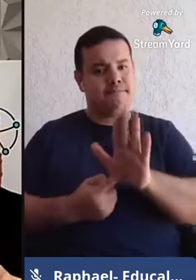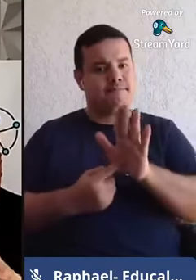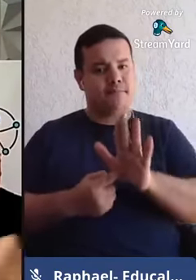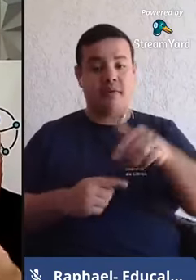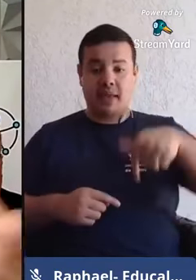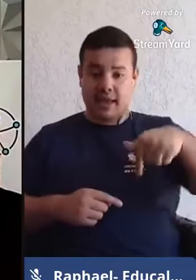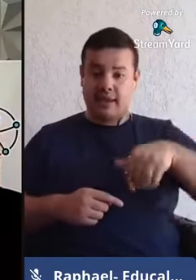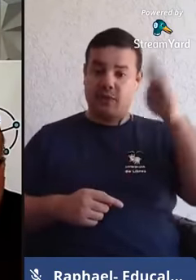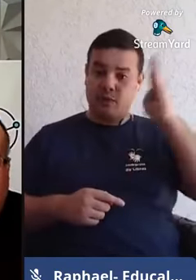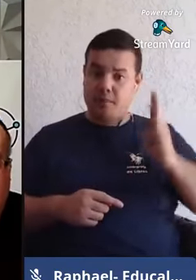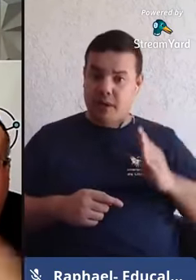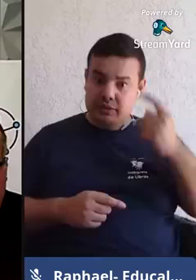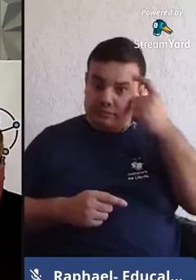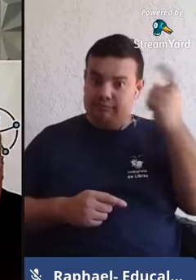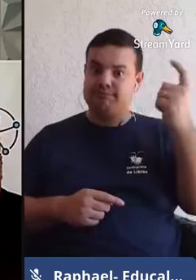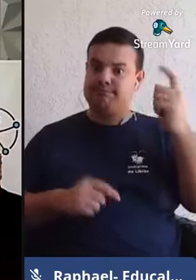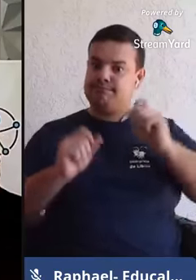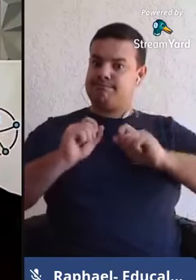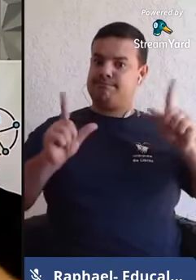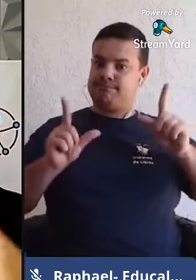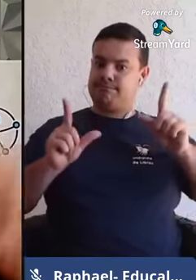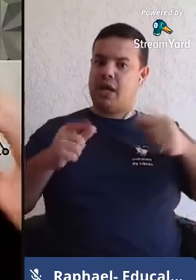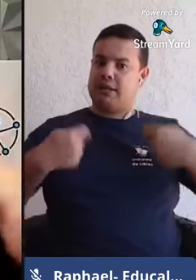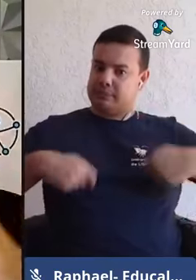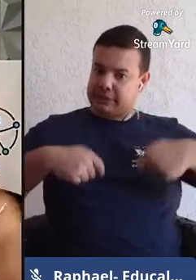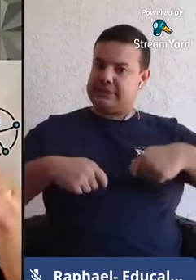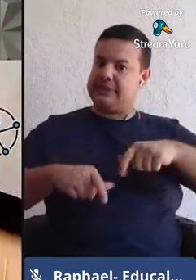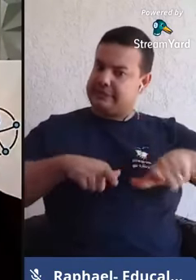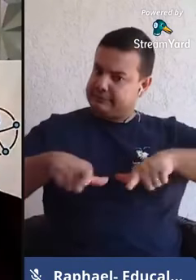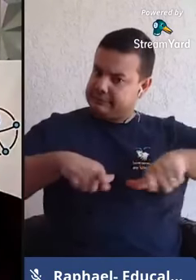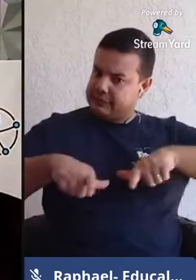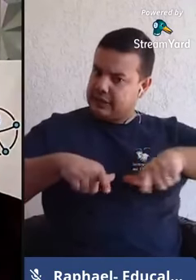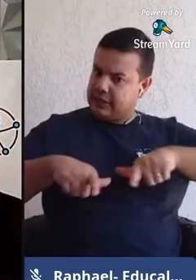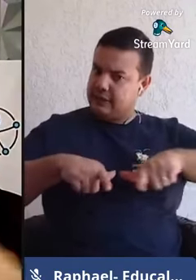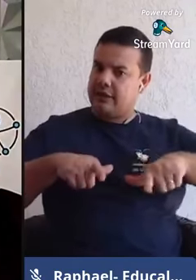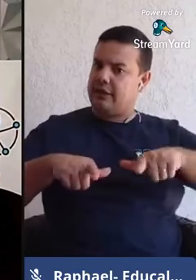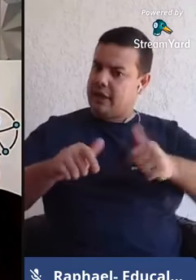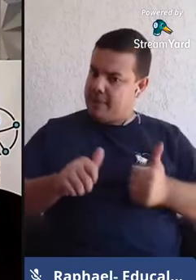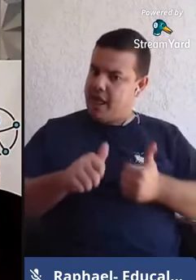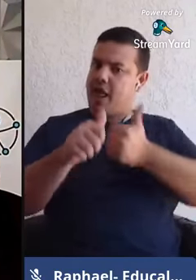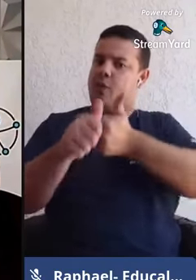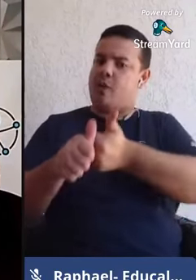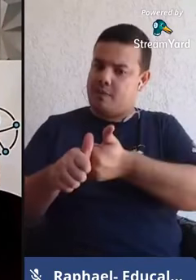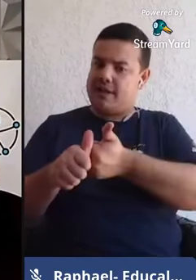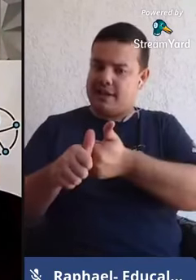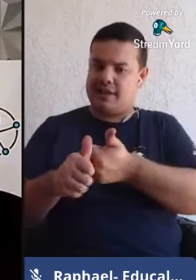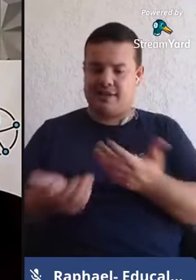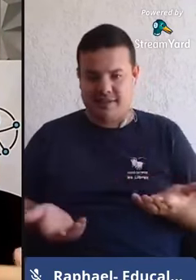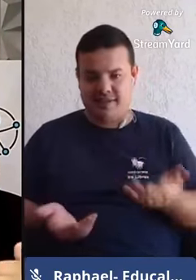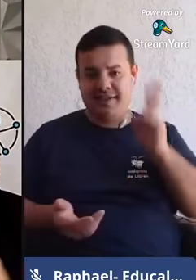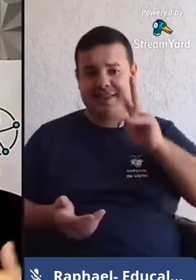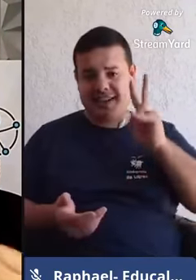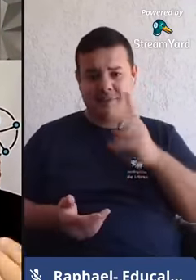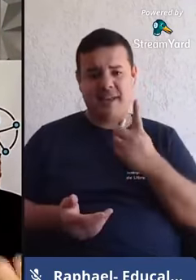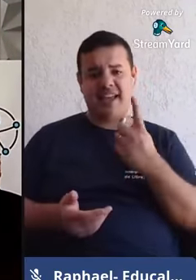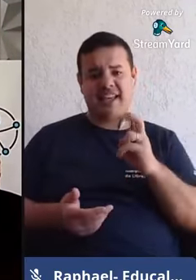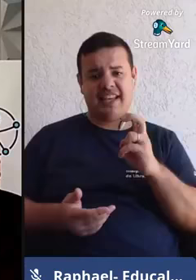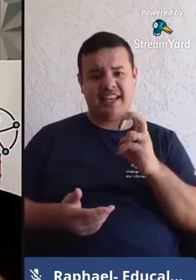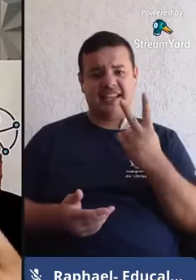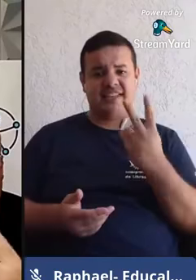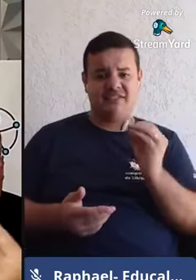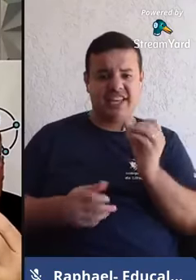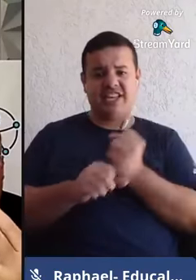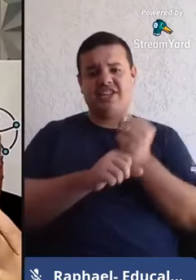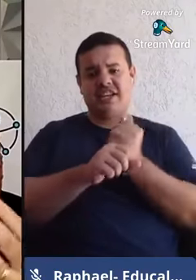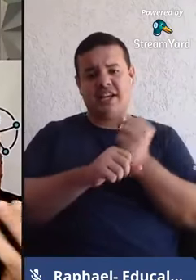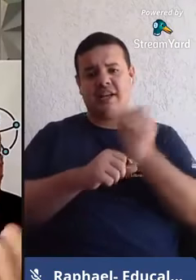com isso aí. Antigamente, eu acho que você deve lembrar disso, há 20 anos, 15 anos atrás, tudo era importado. Né? Você não conseguia comprar uma